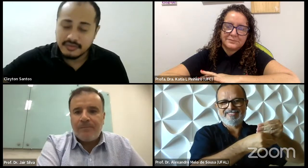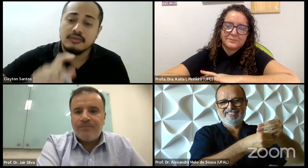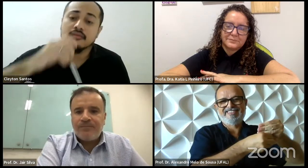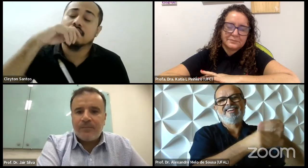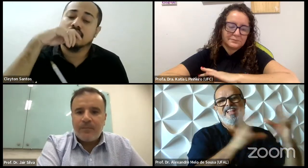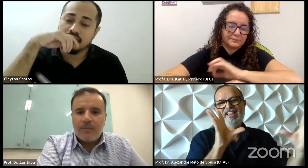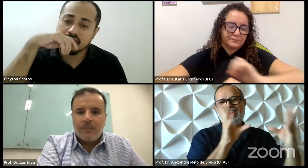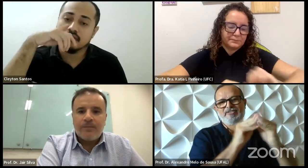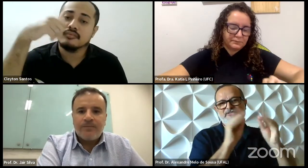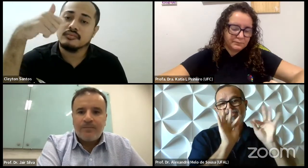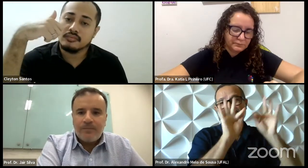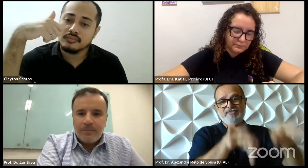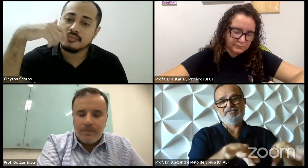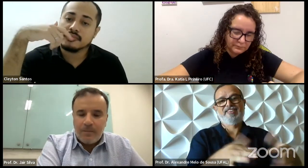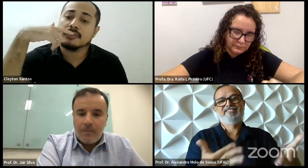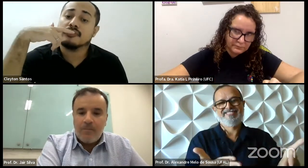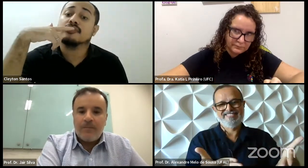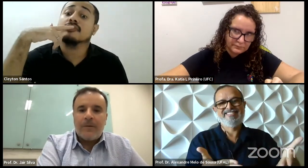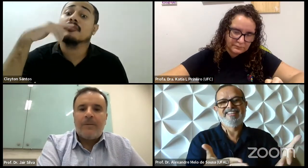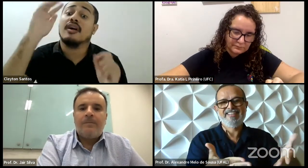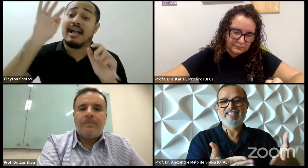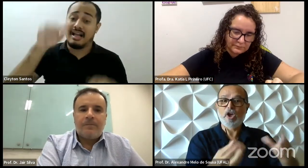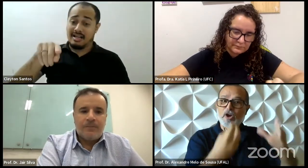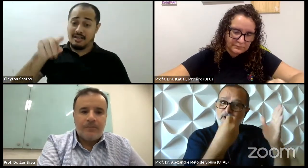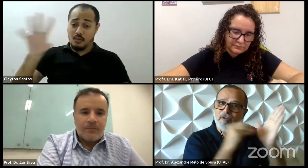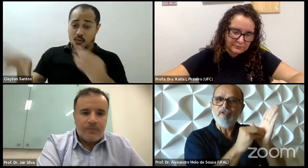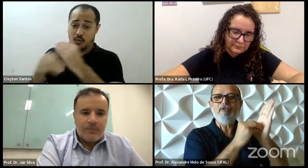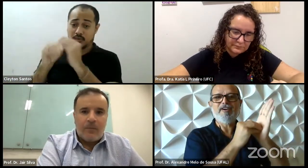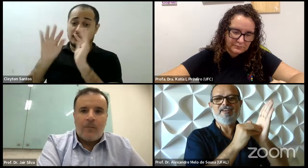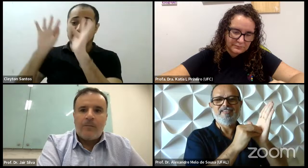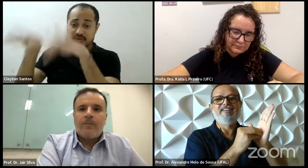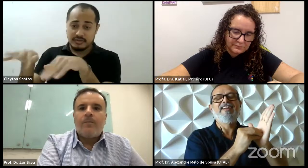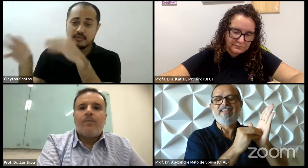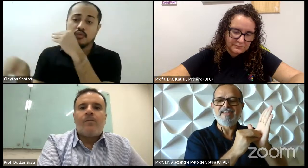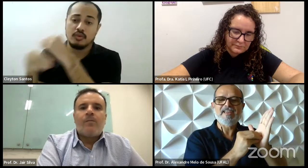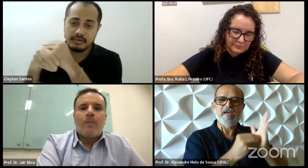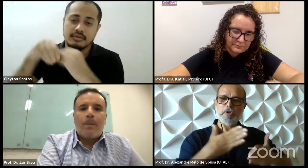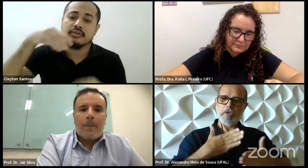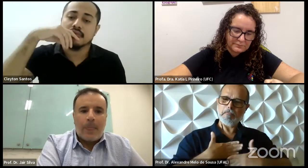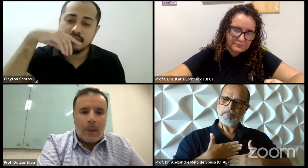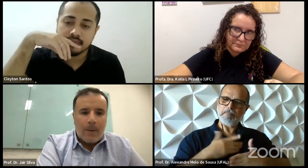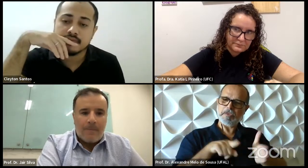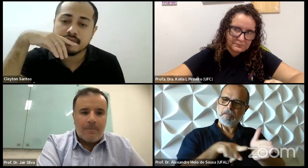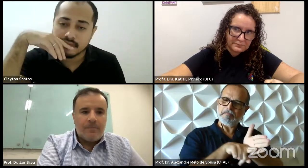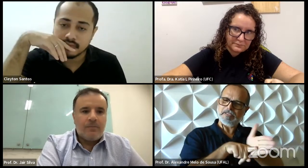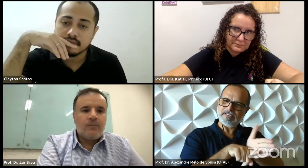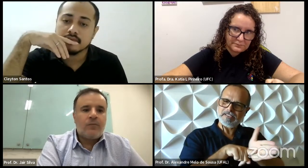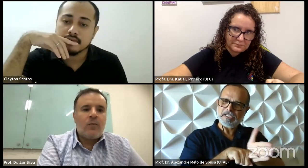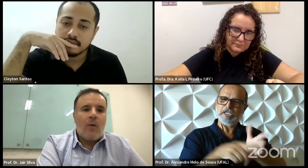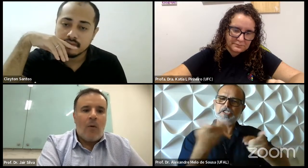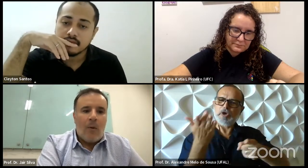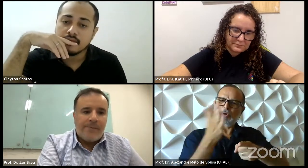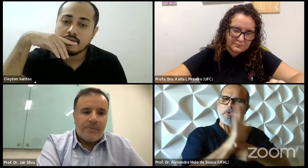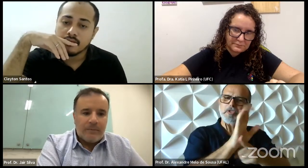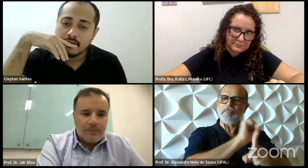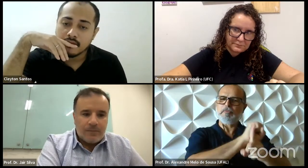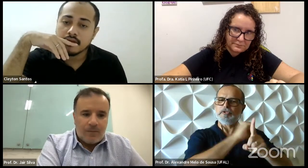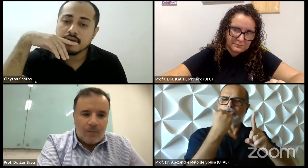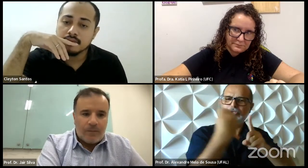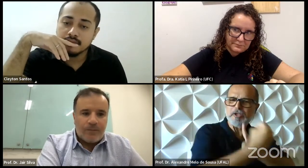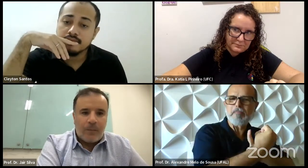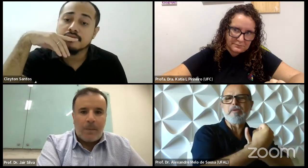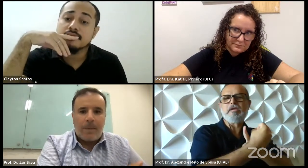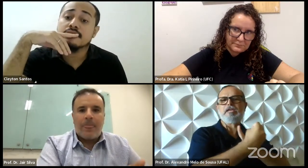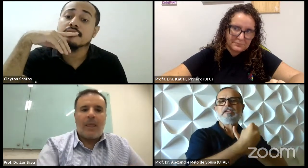Então, eu acho que você poderia fazer um complemento também, tá? No final, no resumo mesmo. Poderia inserir lá no seu trabalho: olha, a